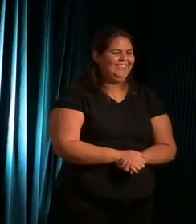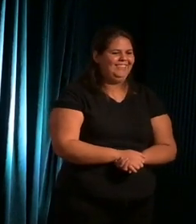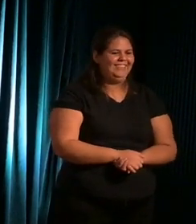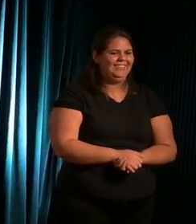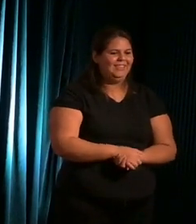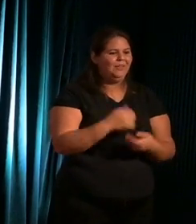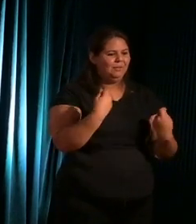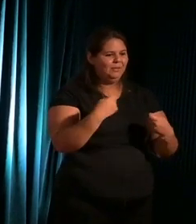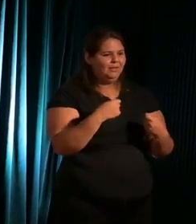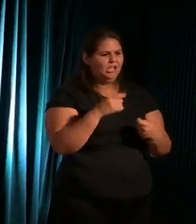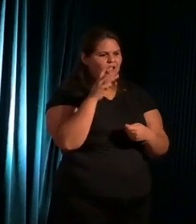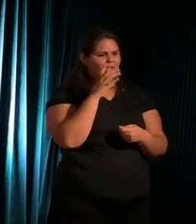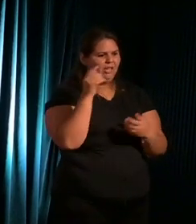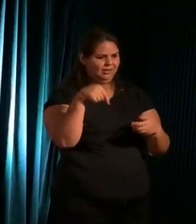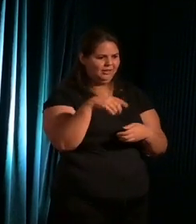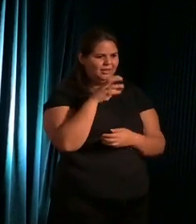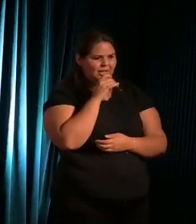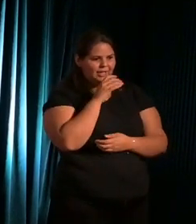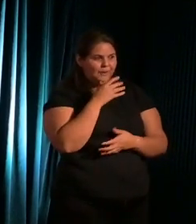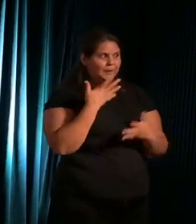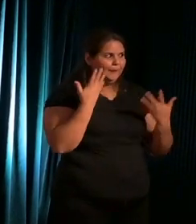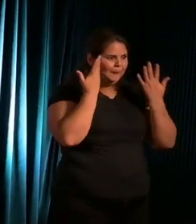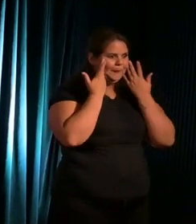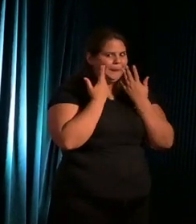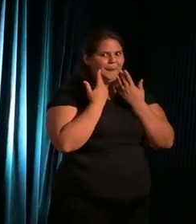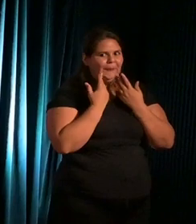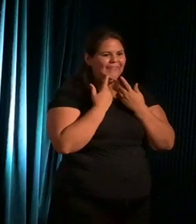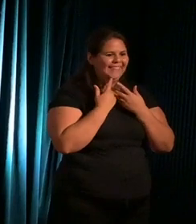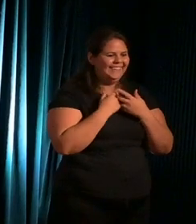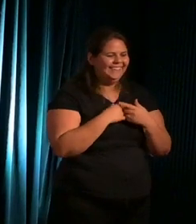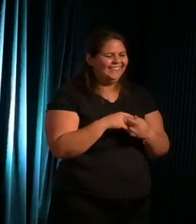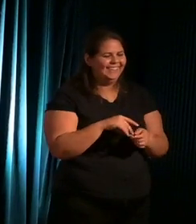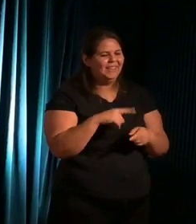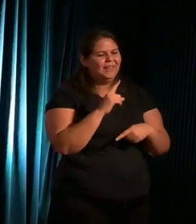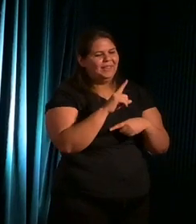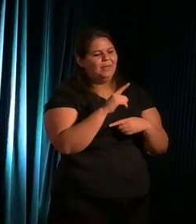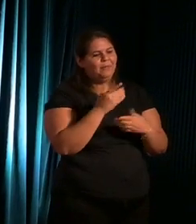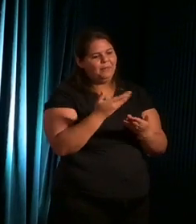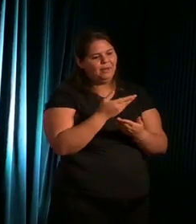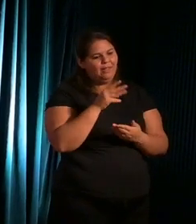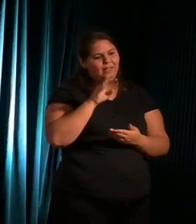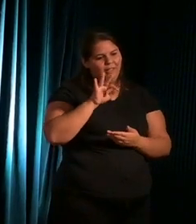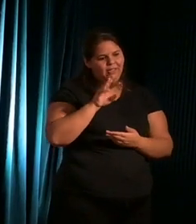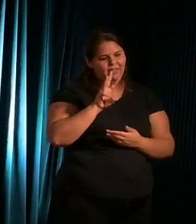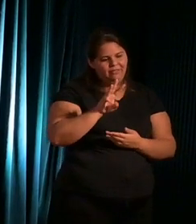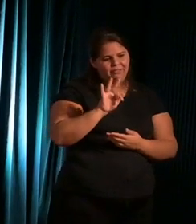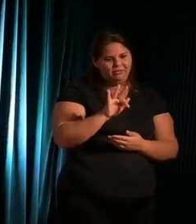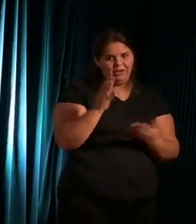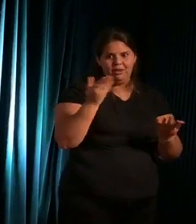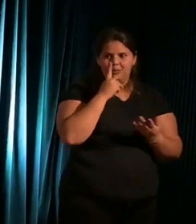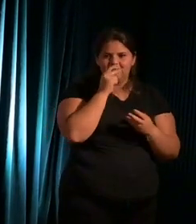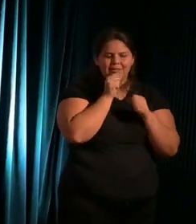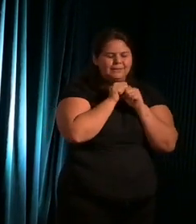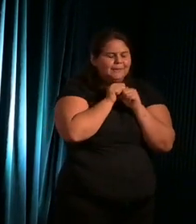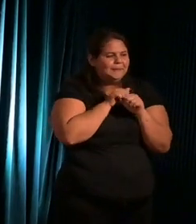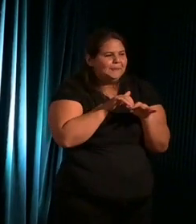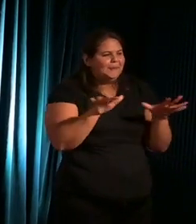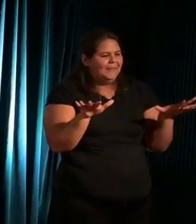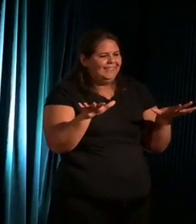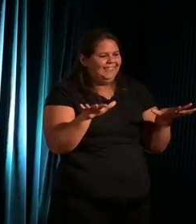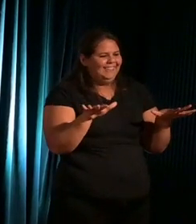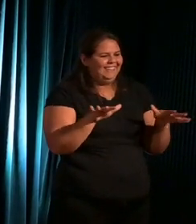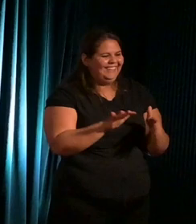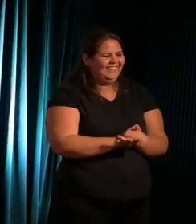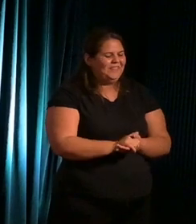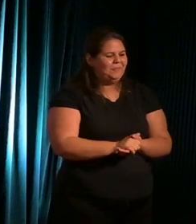Vamos aquecer essa sala, que já está quente, né, Walter? É isso. Depois da sua fala, essa sala já está bem quente. Alguém que já foi